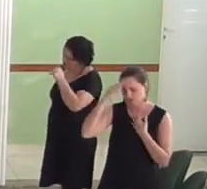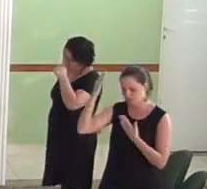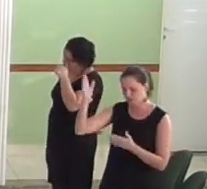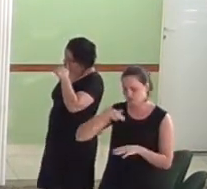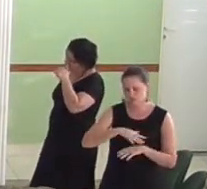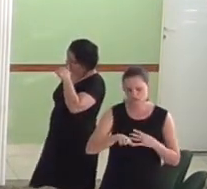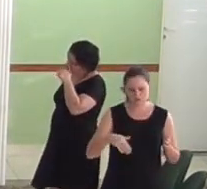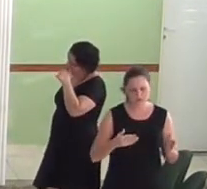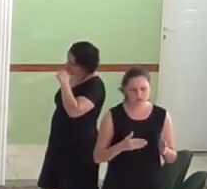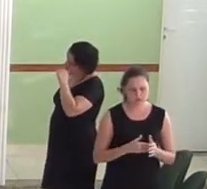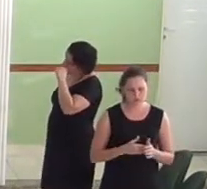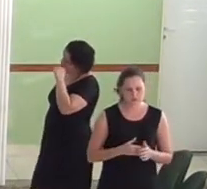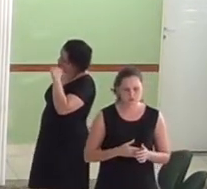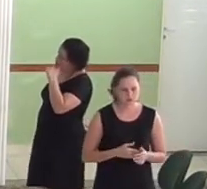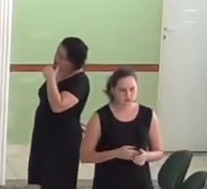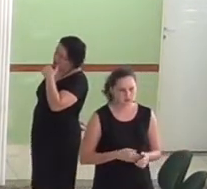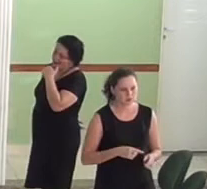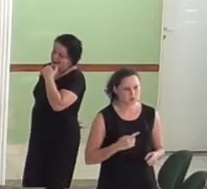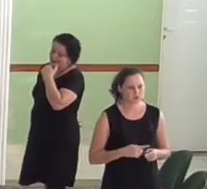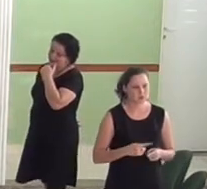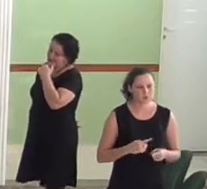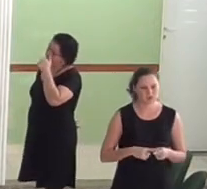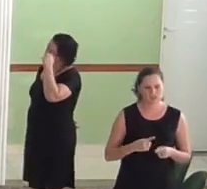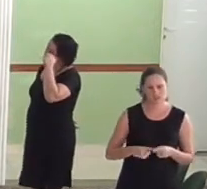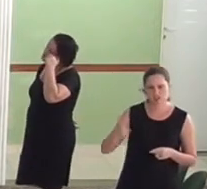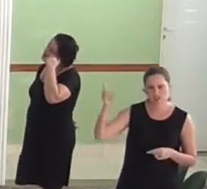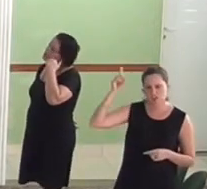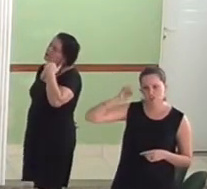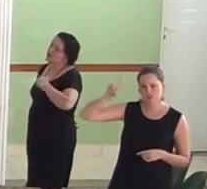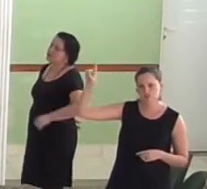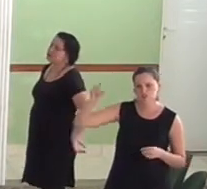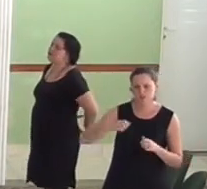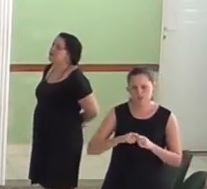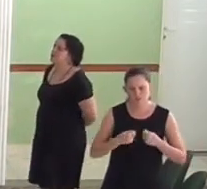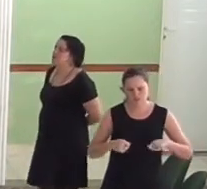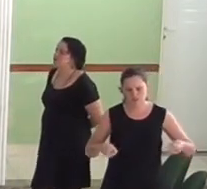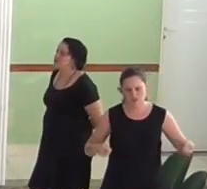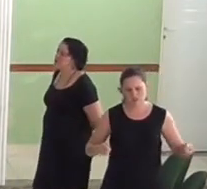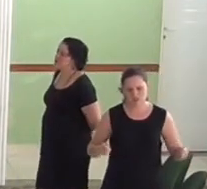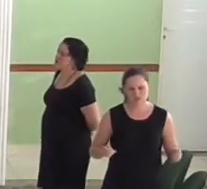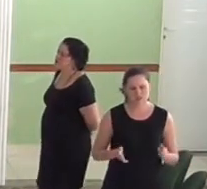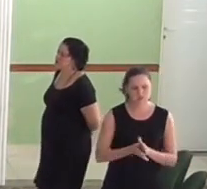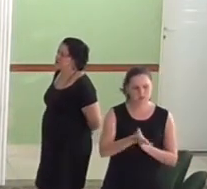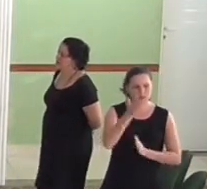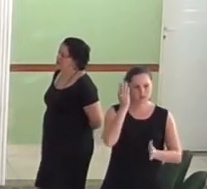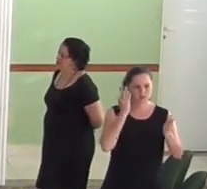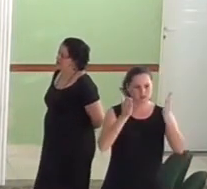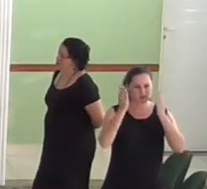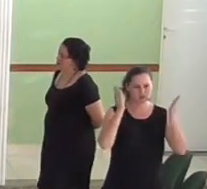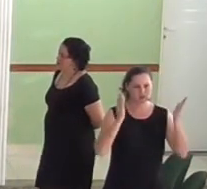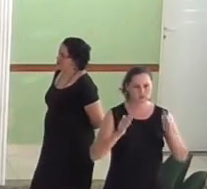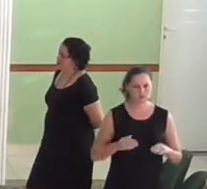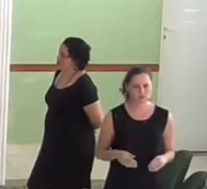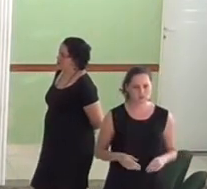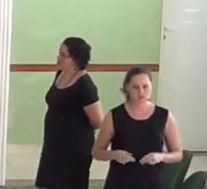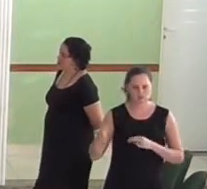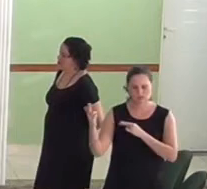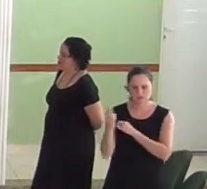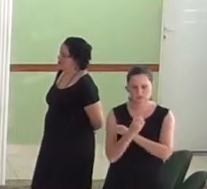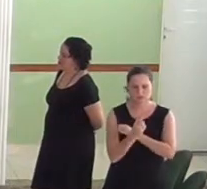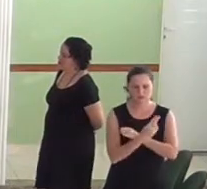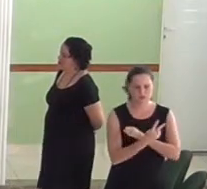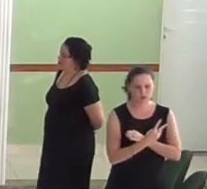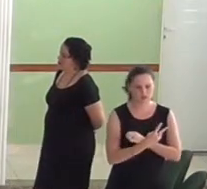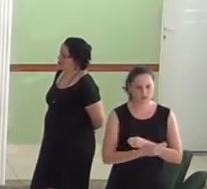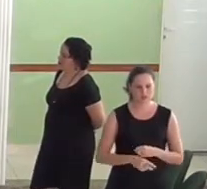por ser um grande Deus, Deus maravilhoso, e ainda assim se importar conosco, ó Pai. Te agradecemos